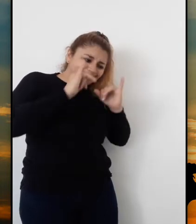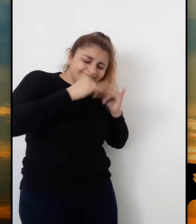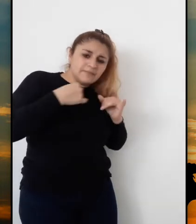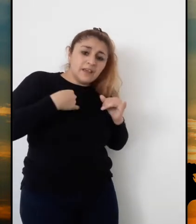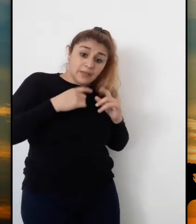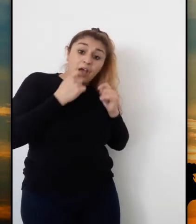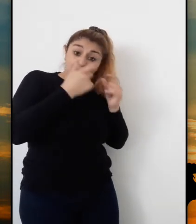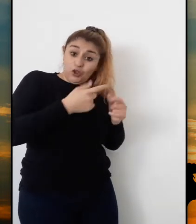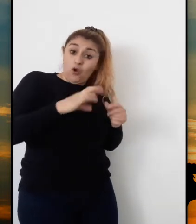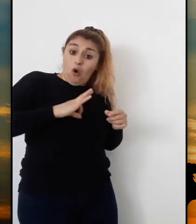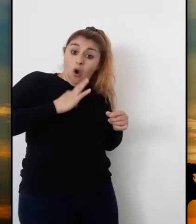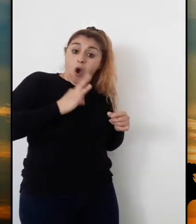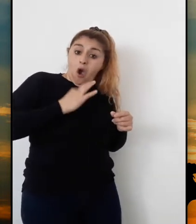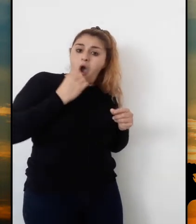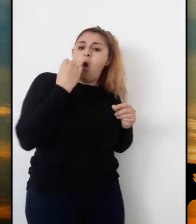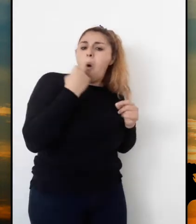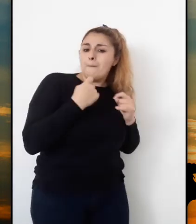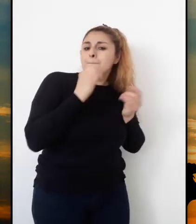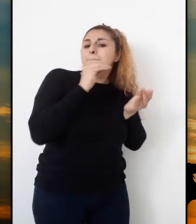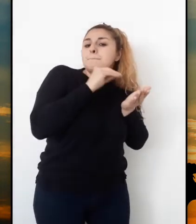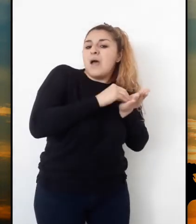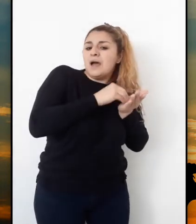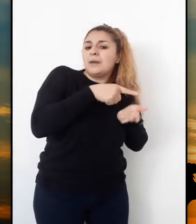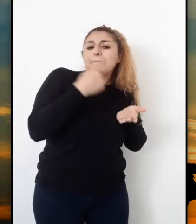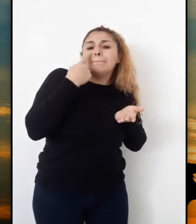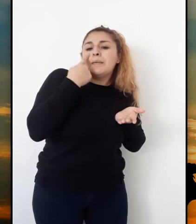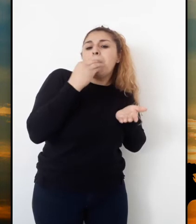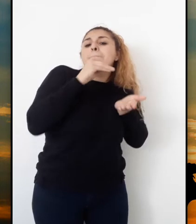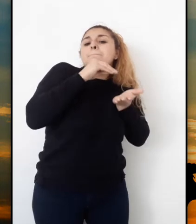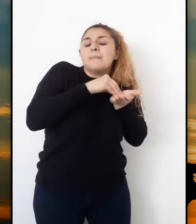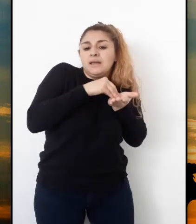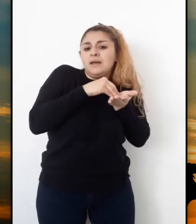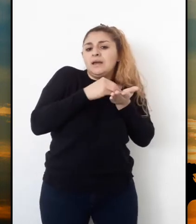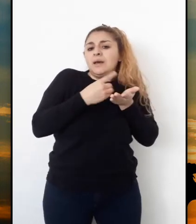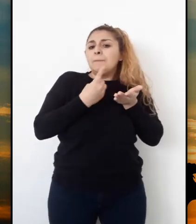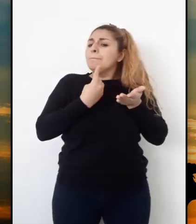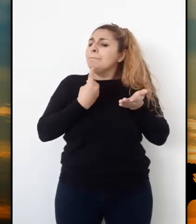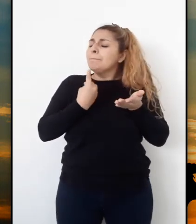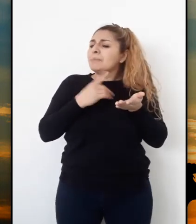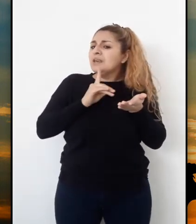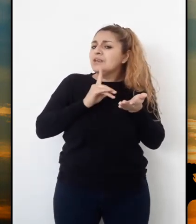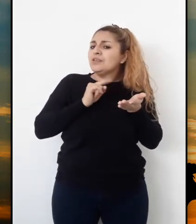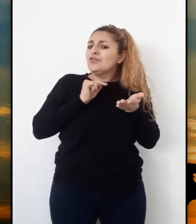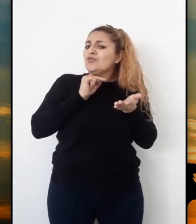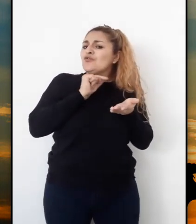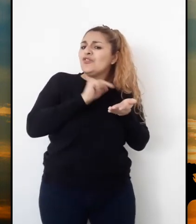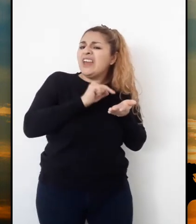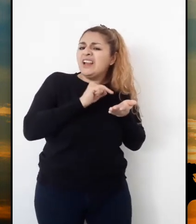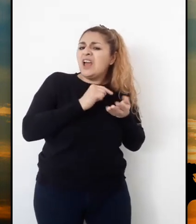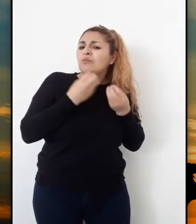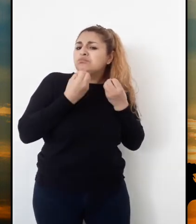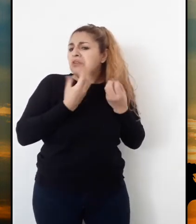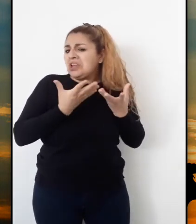sano? Parce que peut-être Ézéchias trouve son bien et son bonheur. Porque